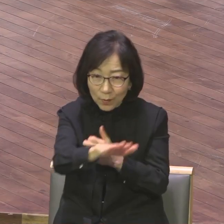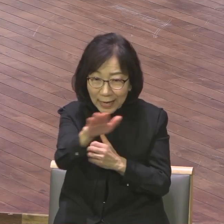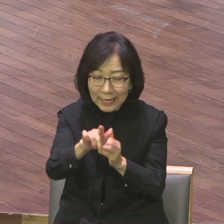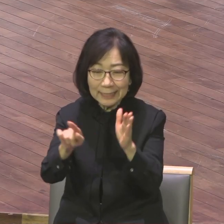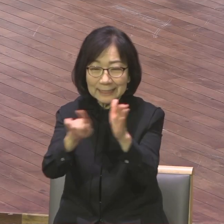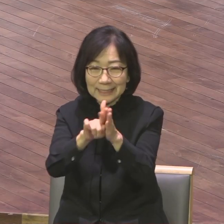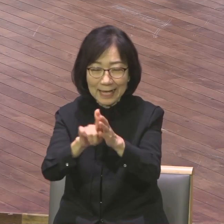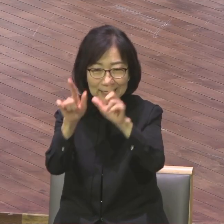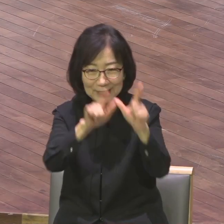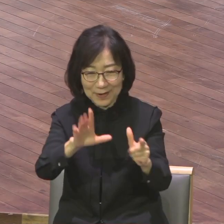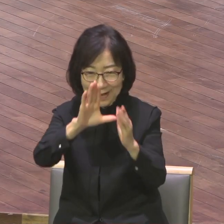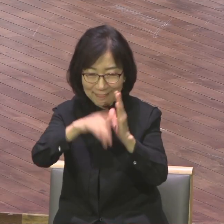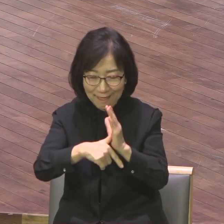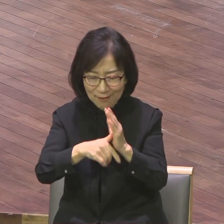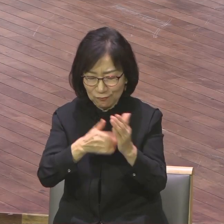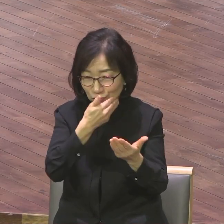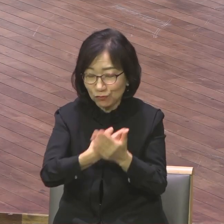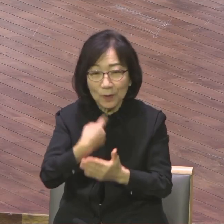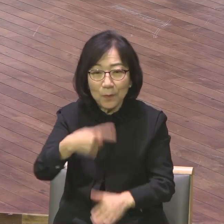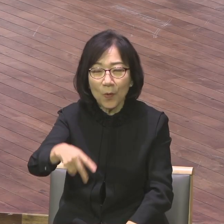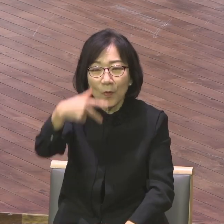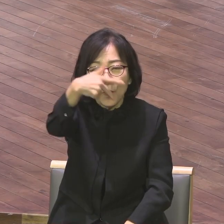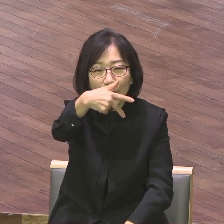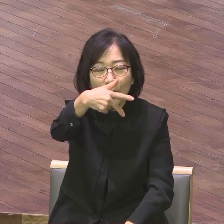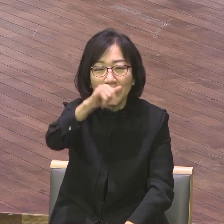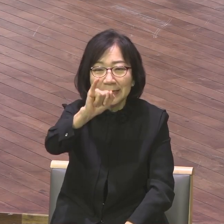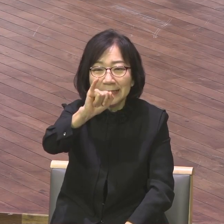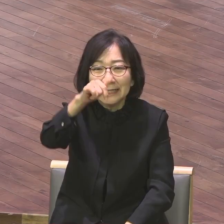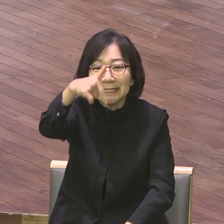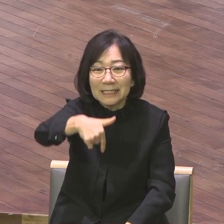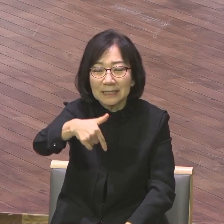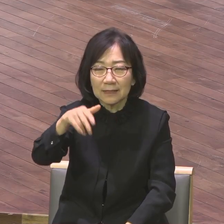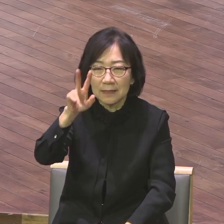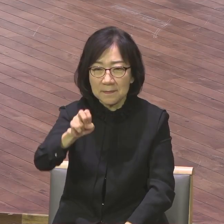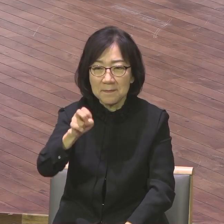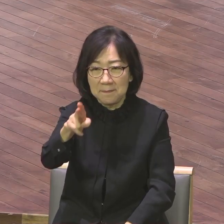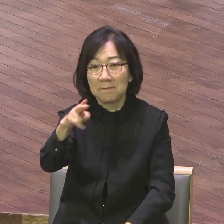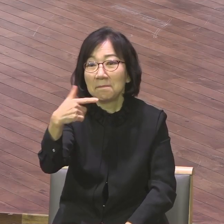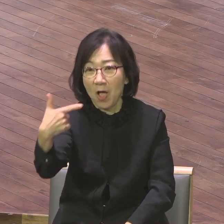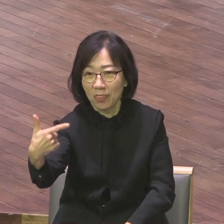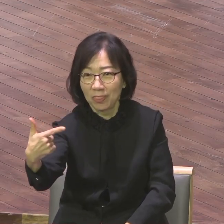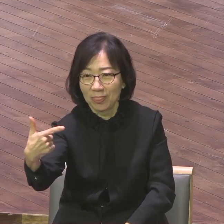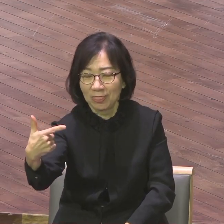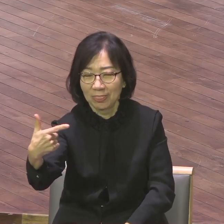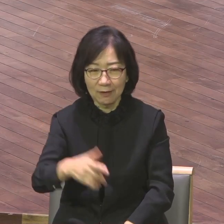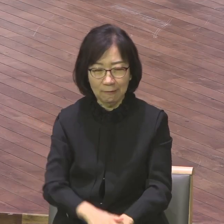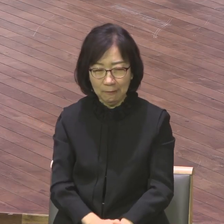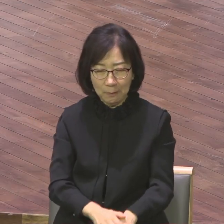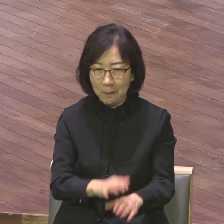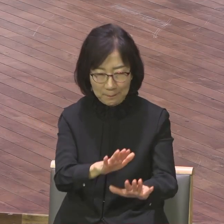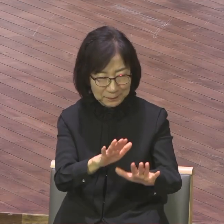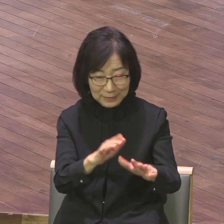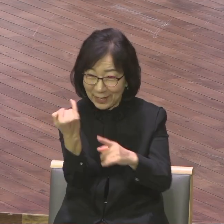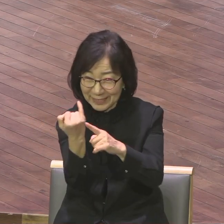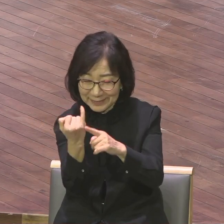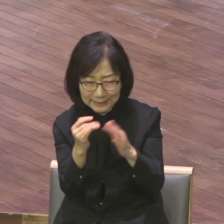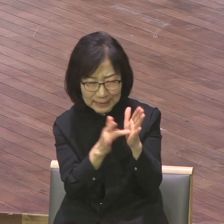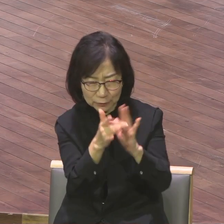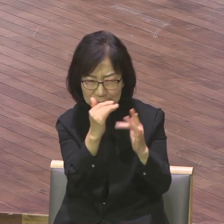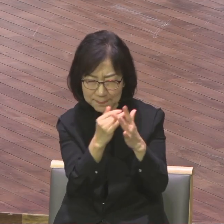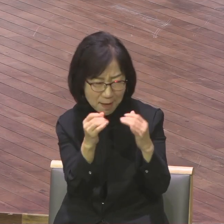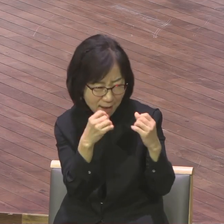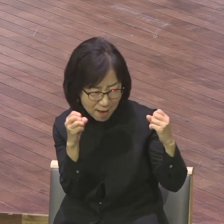바로 직면입니다. 직면. 강단을 통해서 하나님의 말씀이 선포되면 그